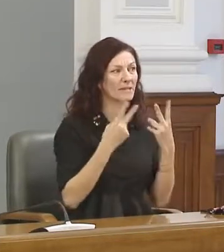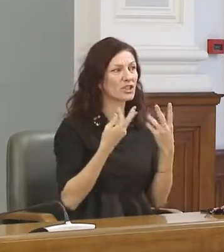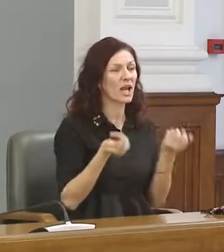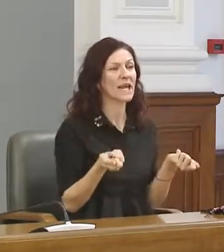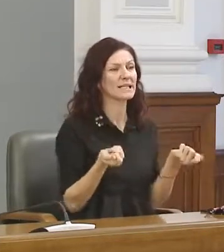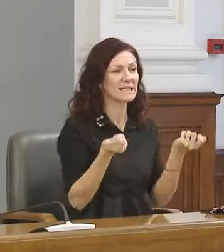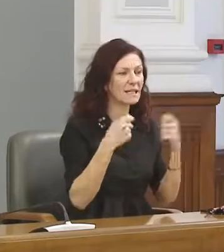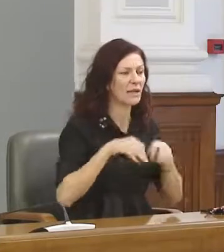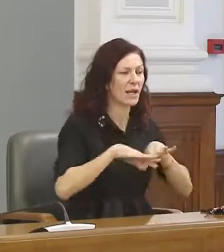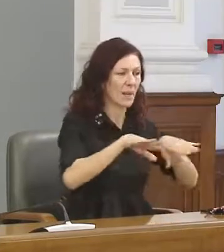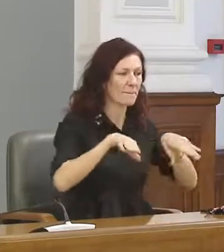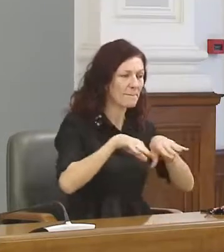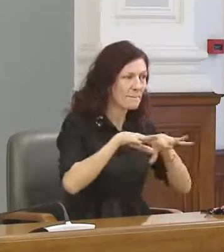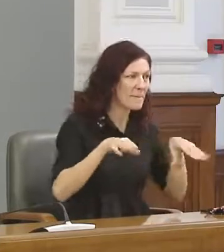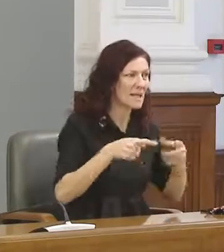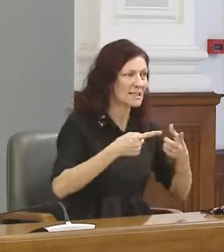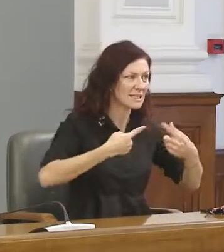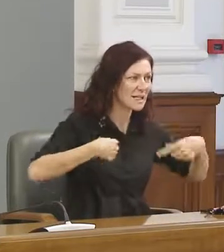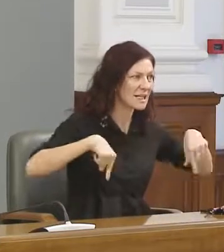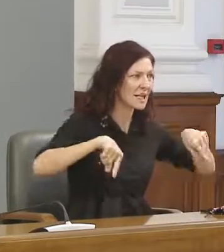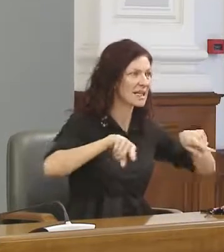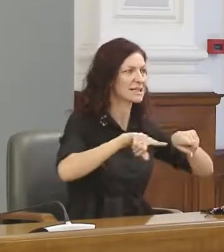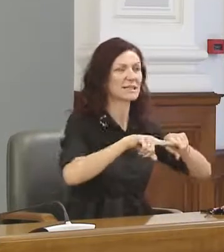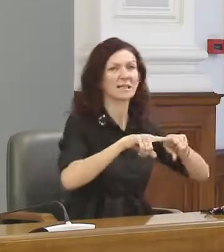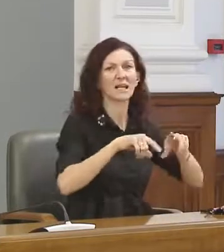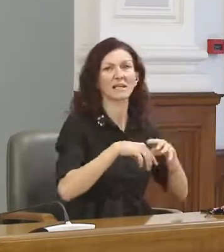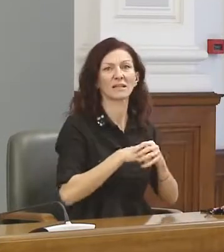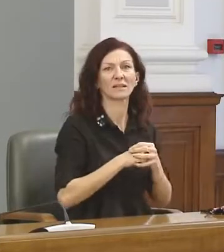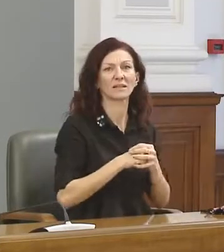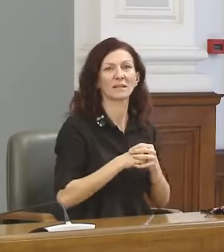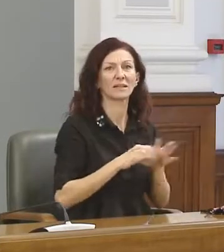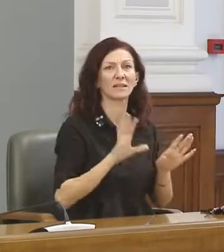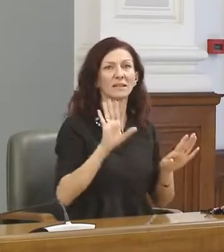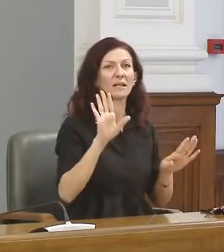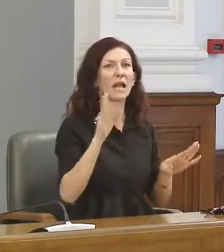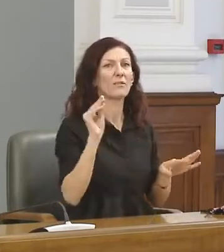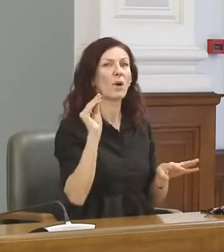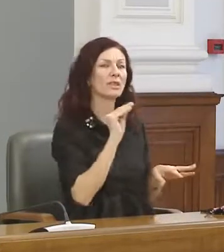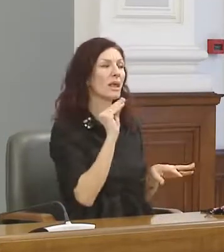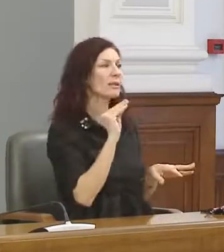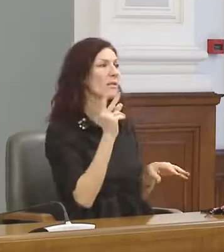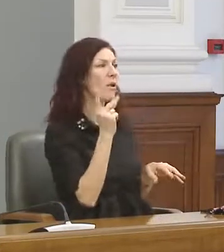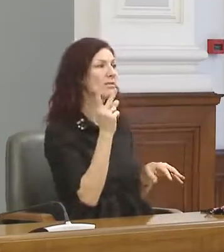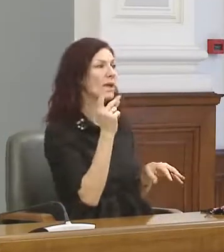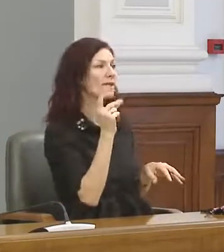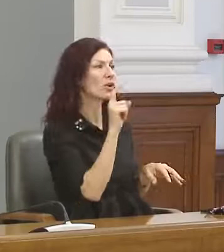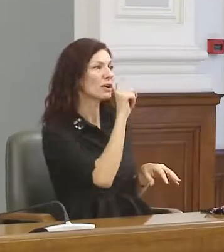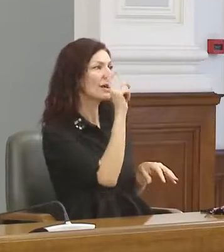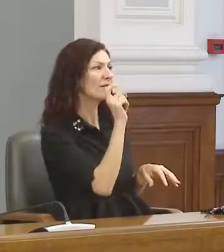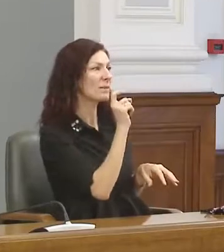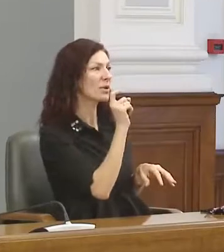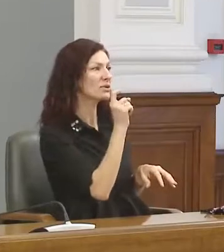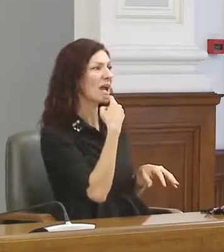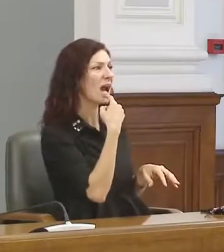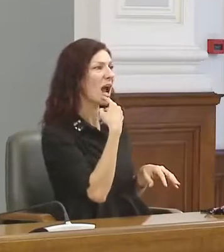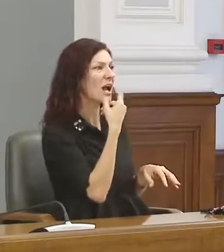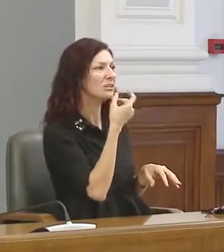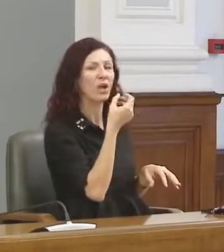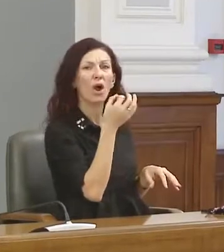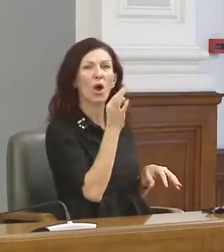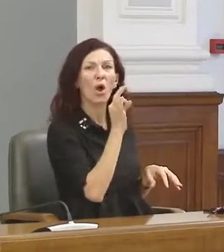и басейни, както беше преди, тъй като... Отчитат и оздравелите, само да напомня, извинявайте. Нали зададе въпроса?